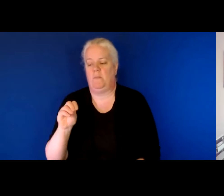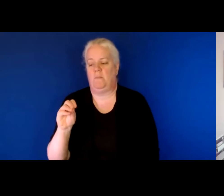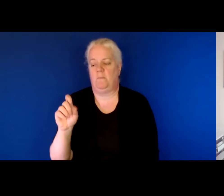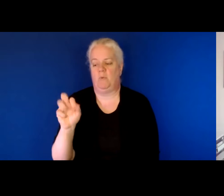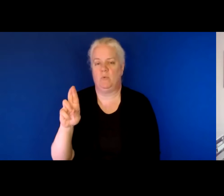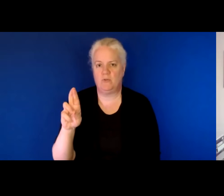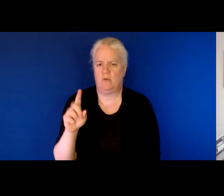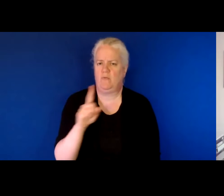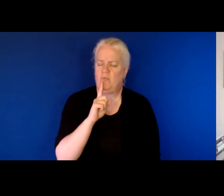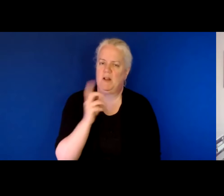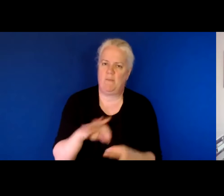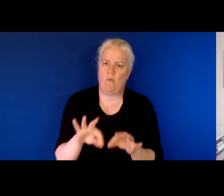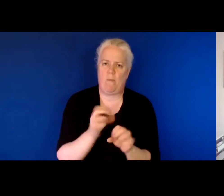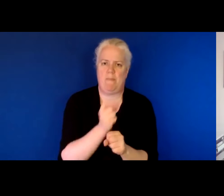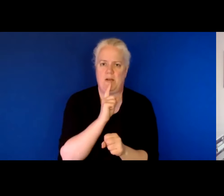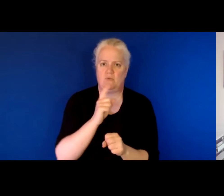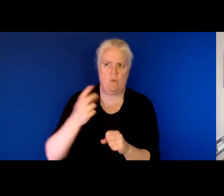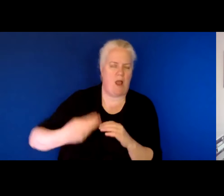有人员接种这个加强针。